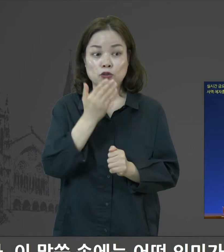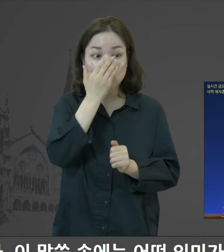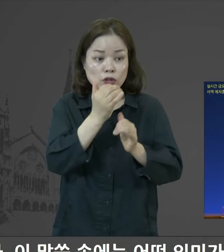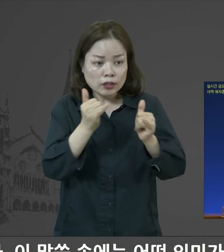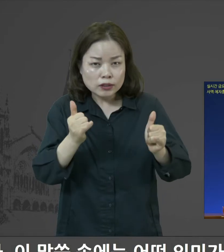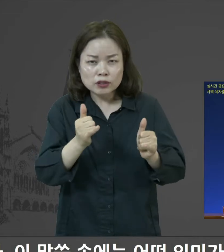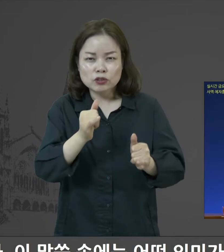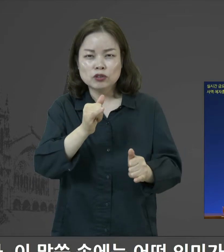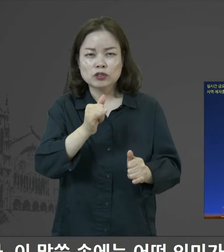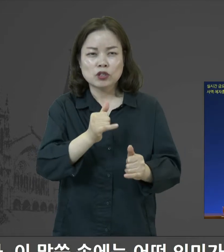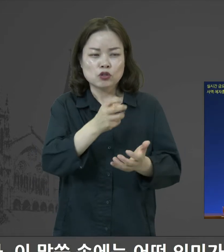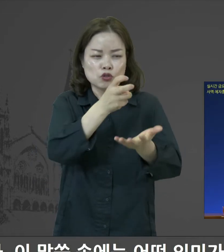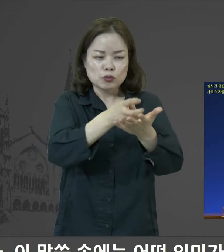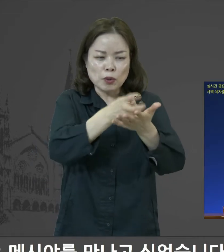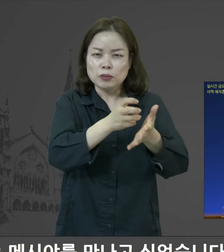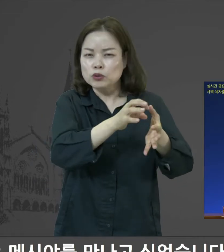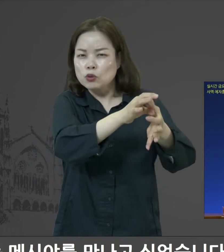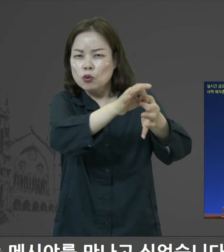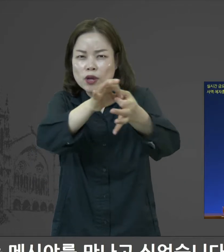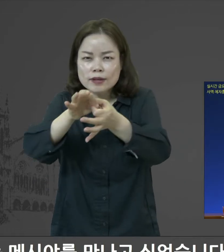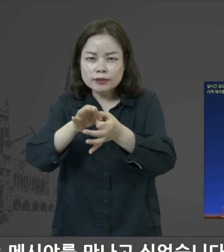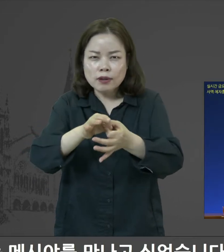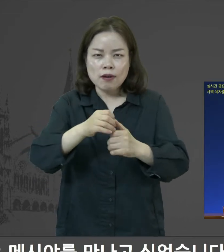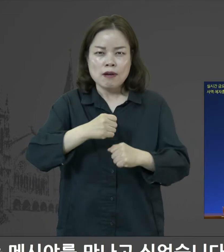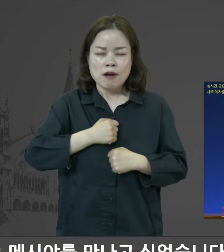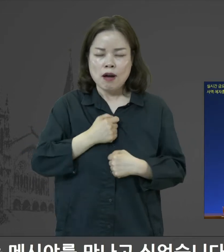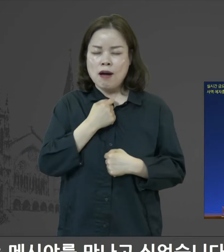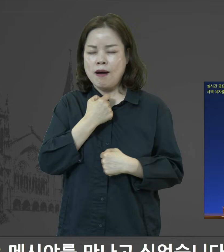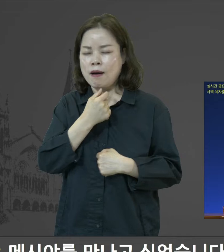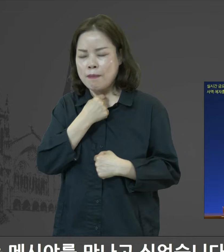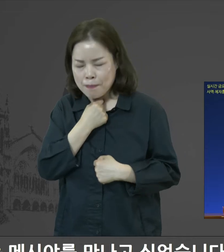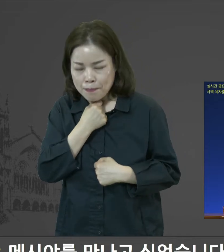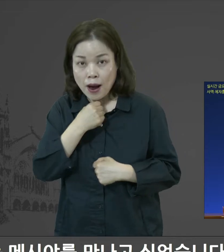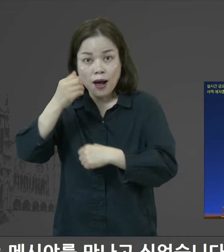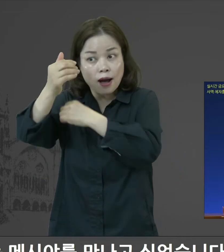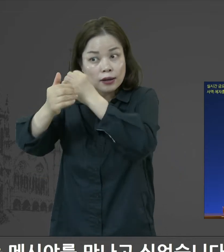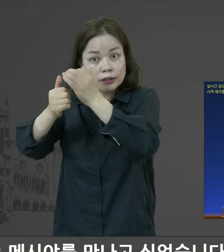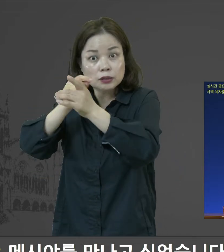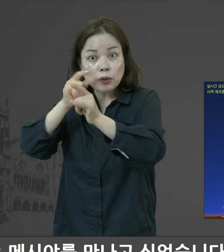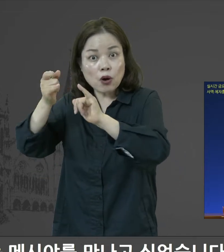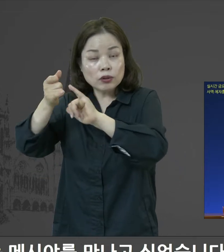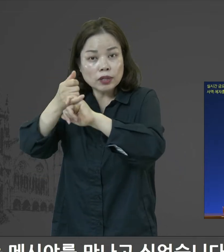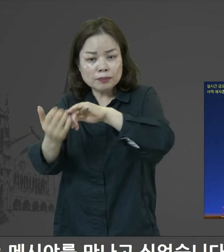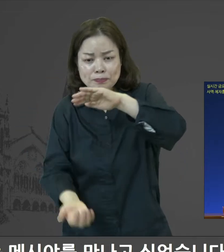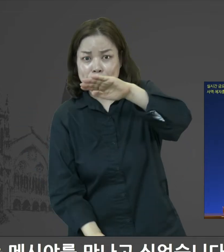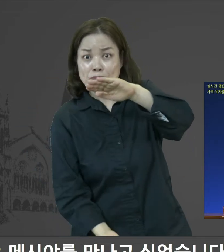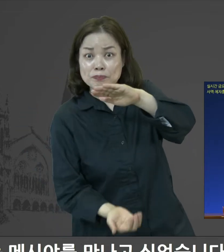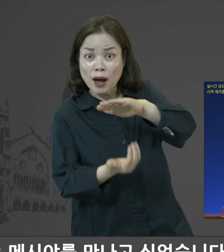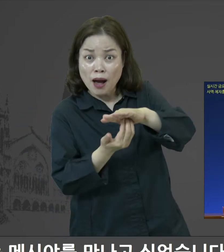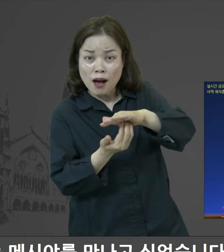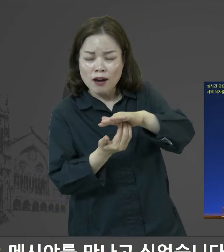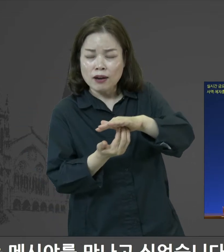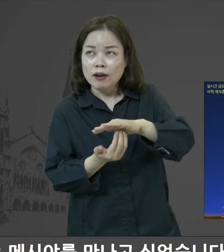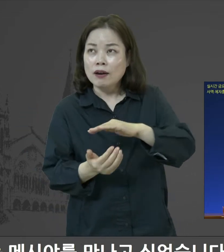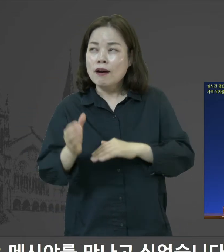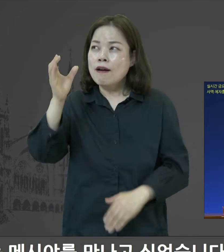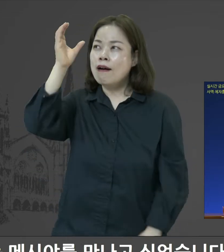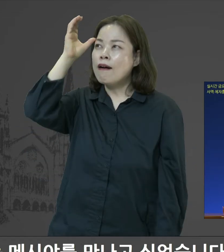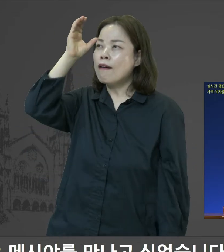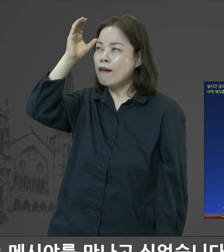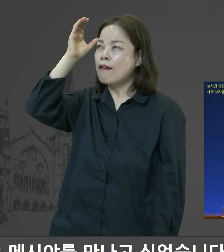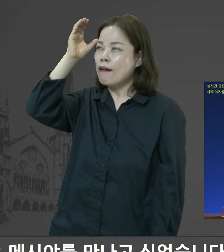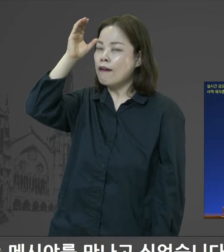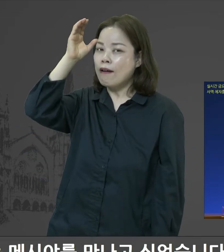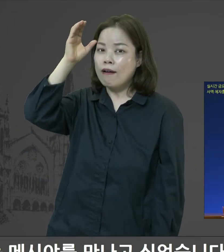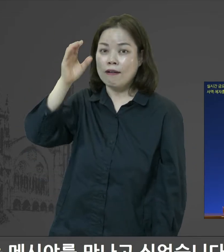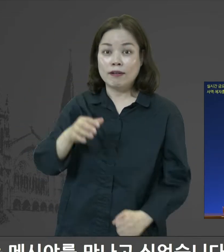유대인들이 쭉 율법을 통해서 지켜오고 바라고 있었던 그 하나님의 언약이 성취되는 것을 기대하고 있었습니다.